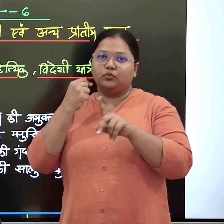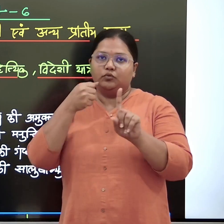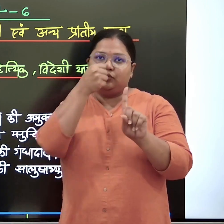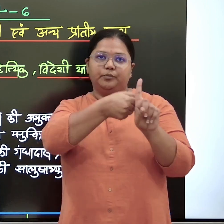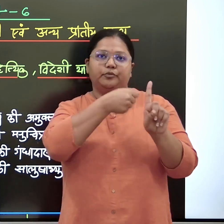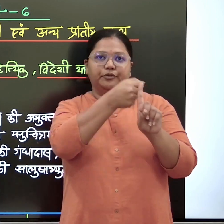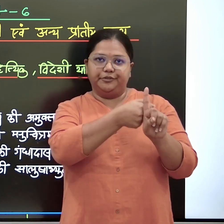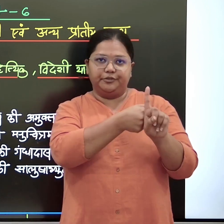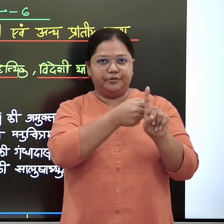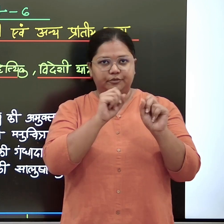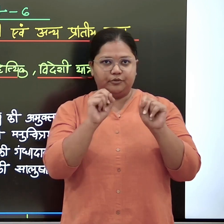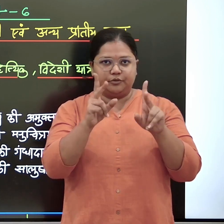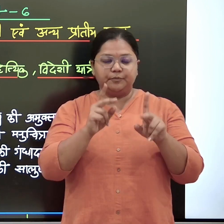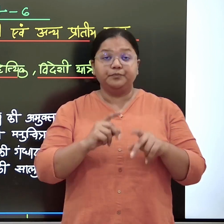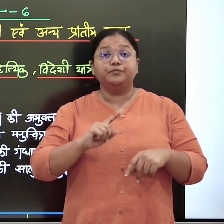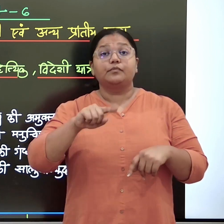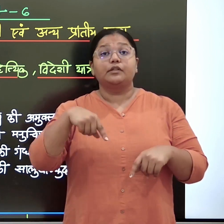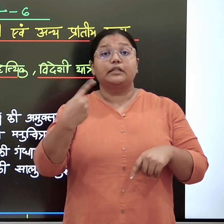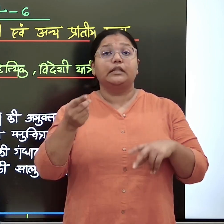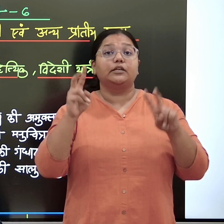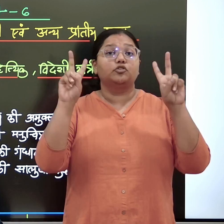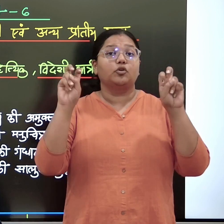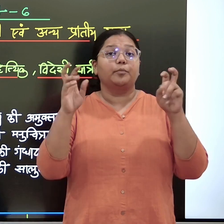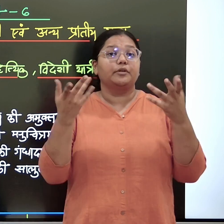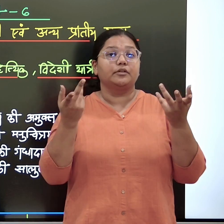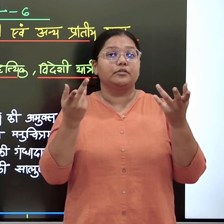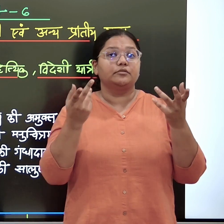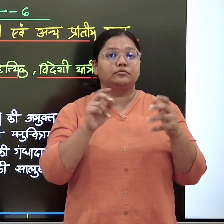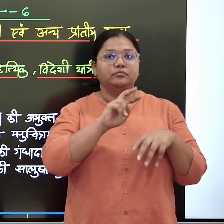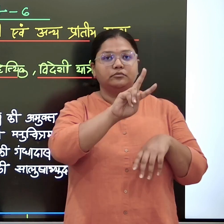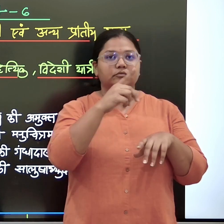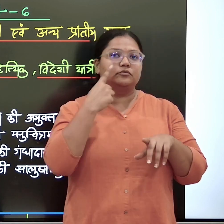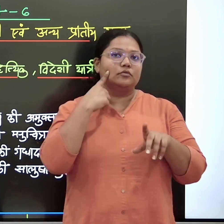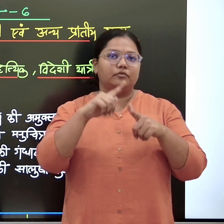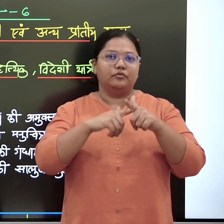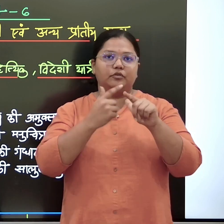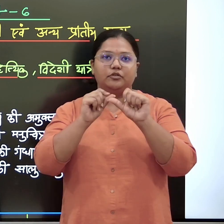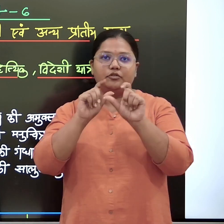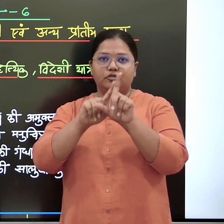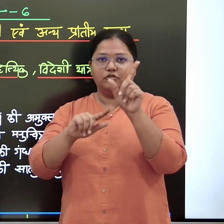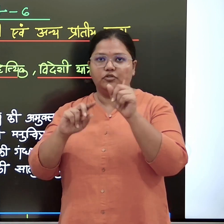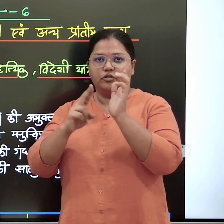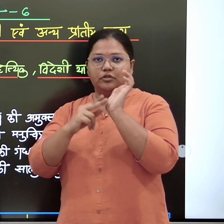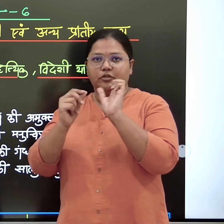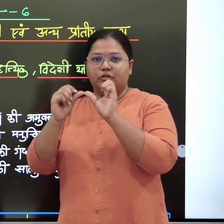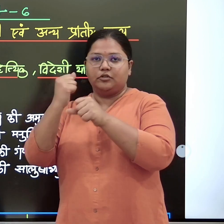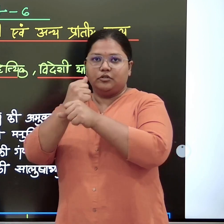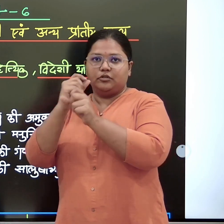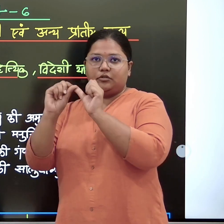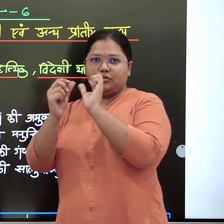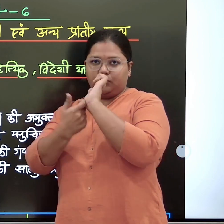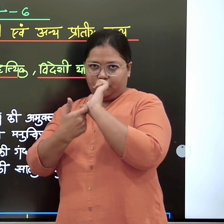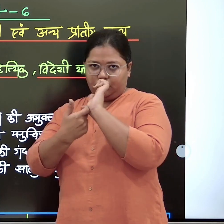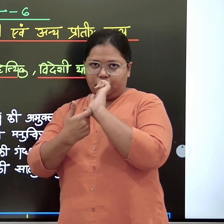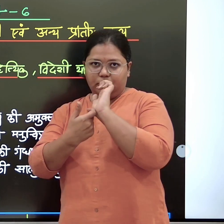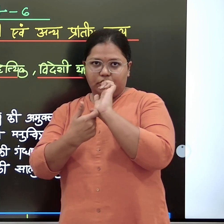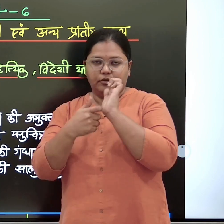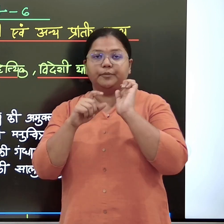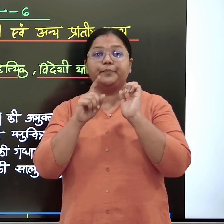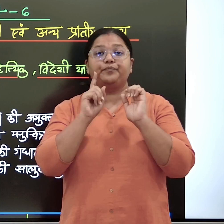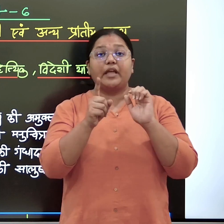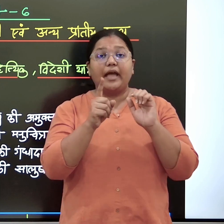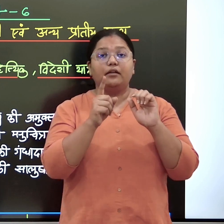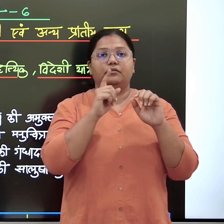डालेंगे वो आप चैप्टर डाल लीजिए विजयनगर एवं बहमनी साम्राज्य, चैप्टर 6 या यूनिट 6 डाल